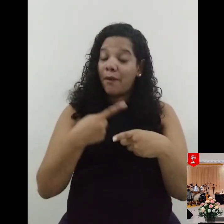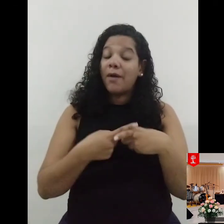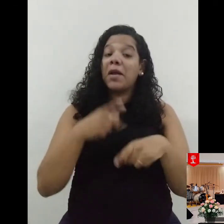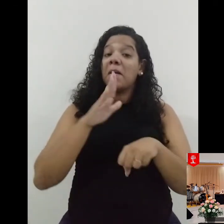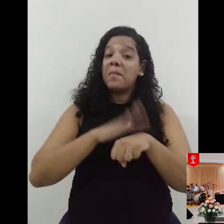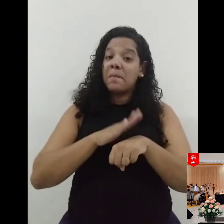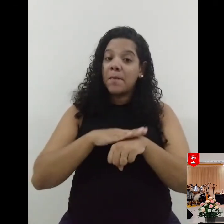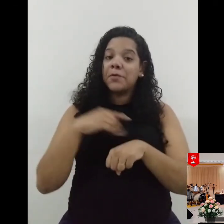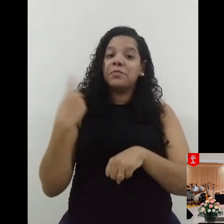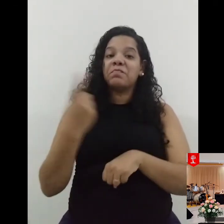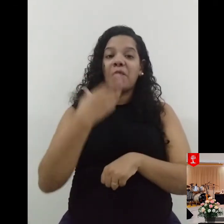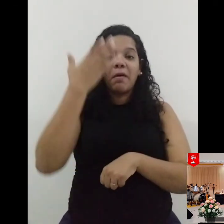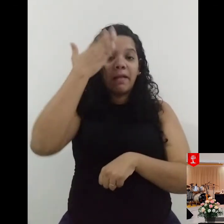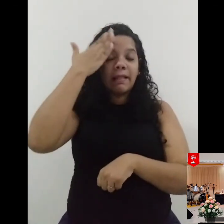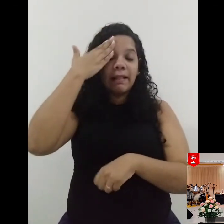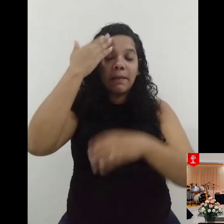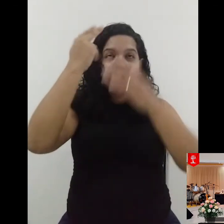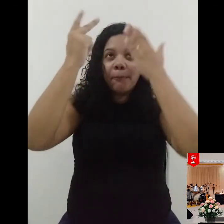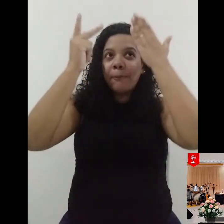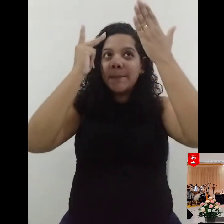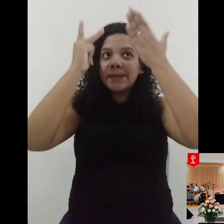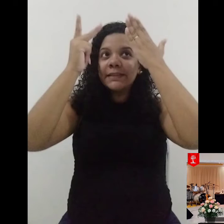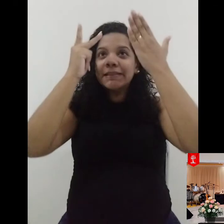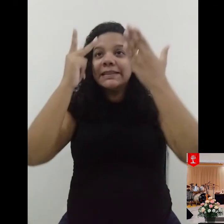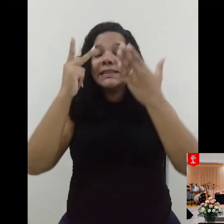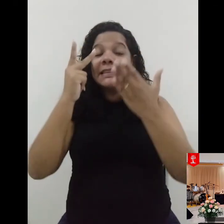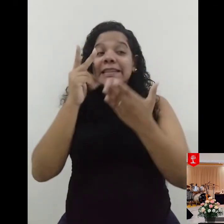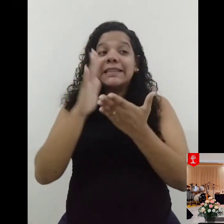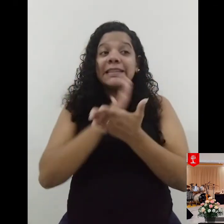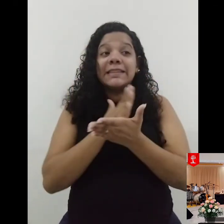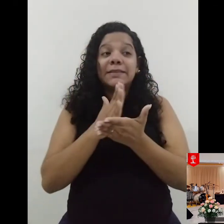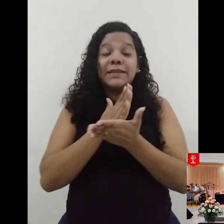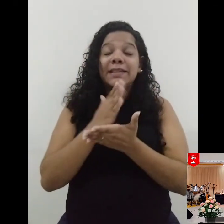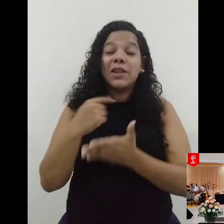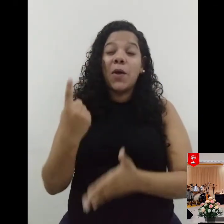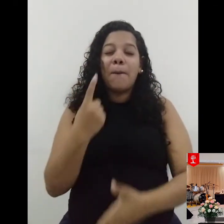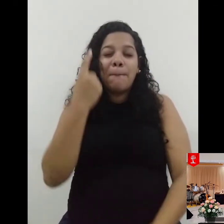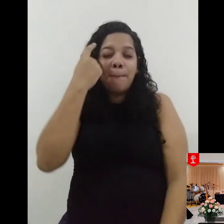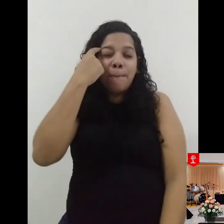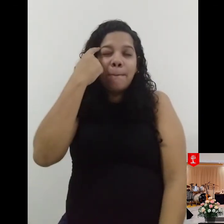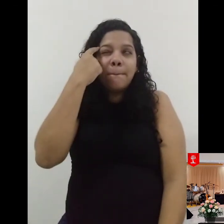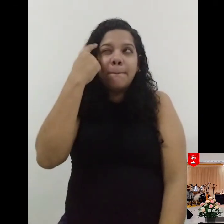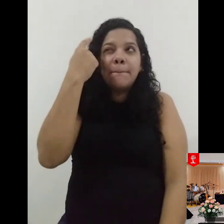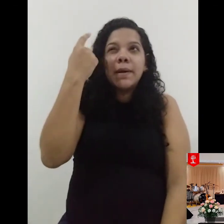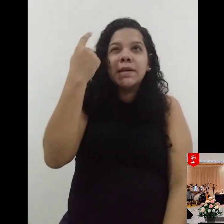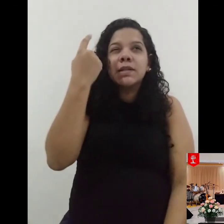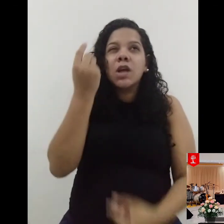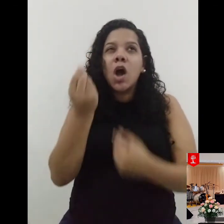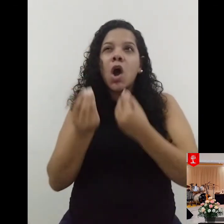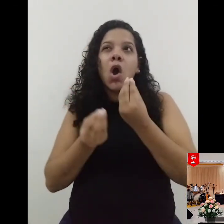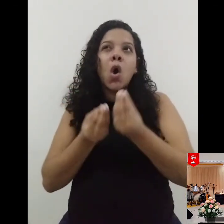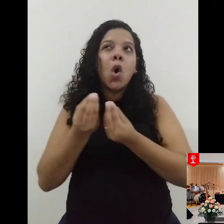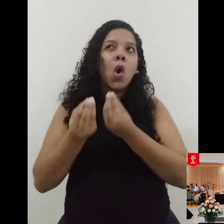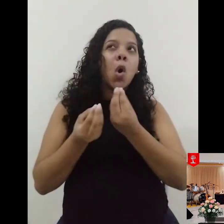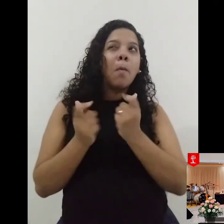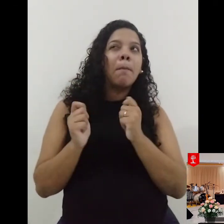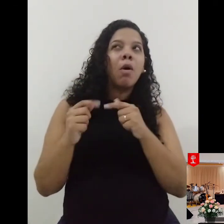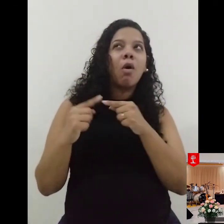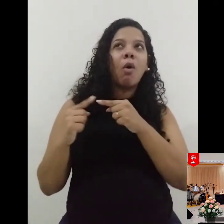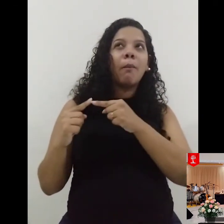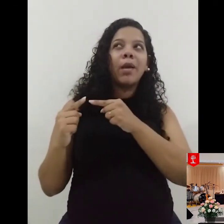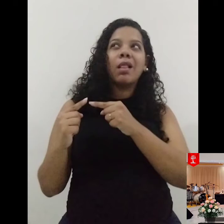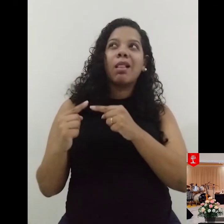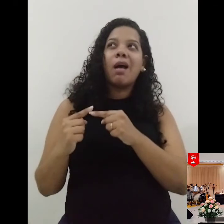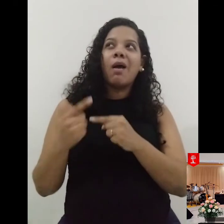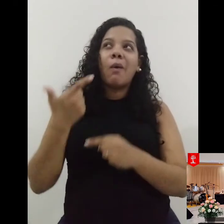de maneira equivocada. Porque, na verdade, é preciso primeiro avaliar o que ela diz sobre nós.